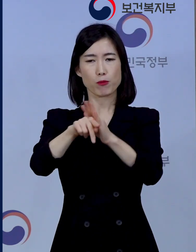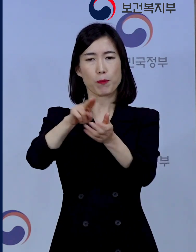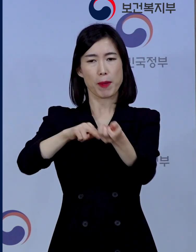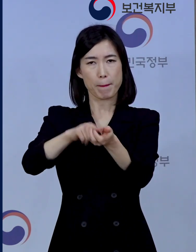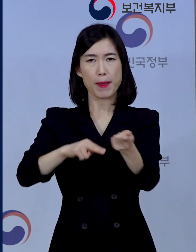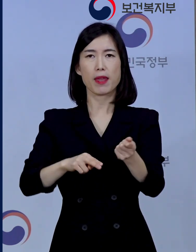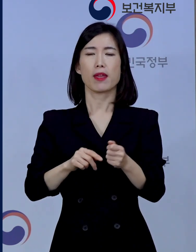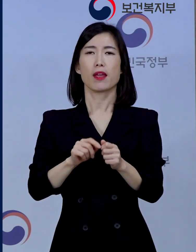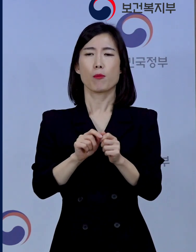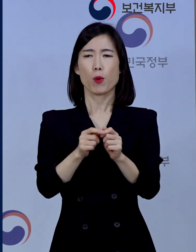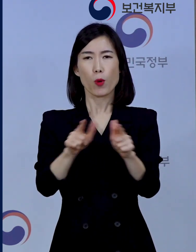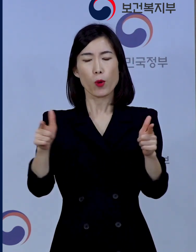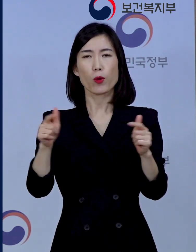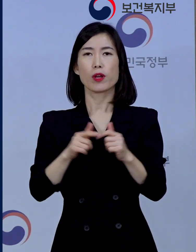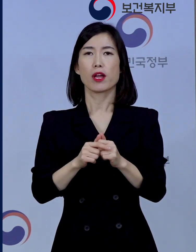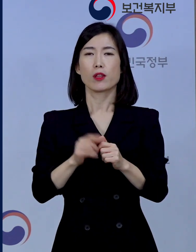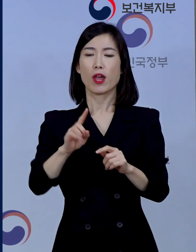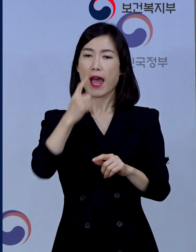등과